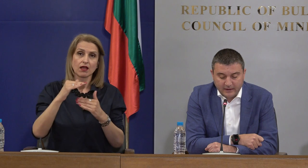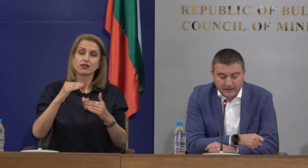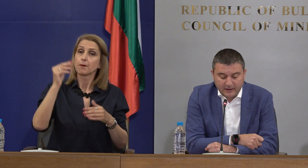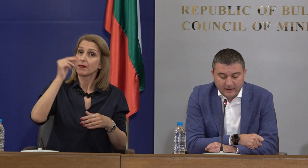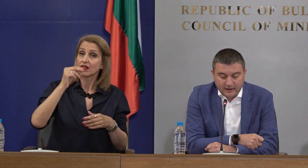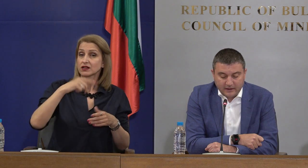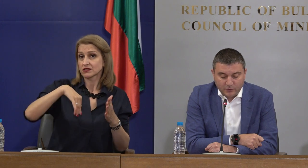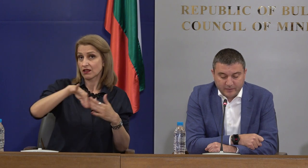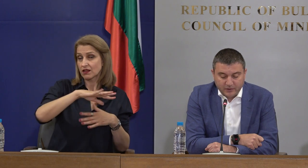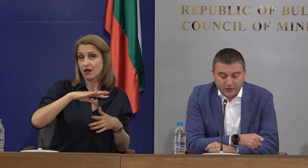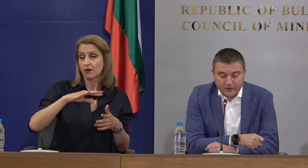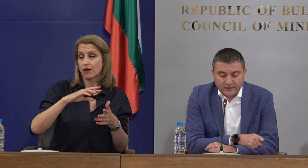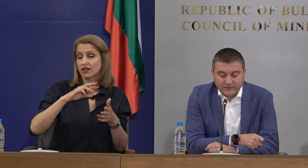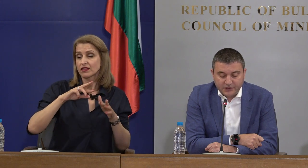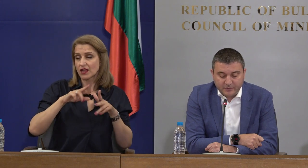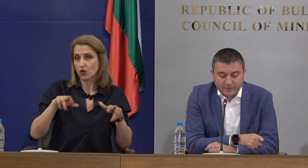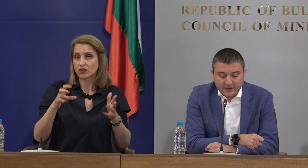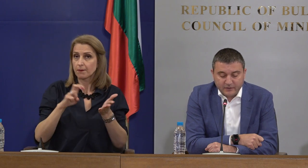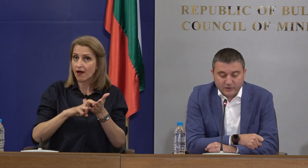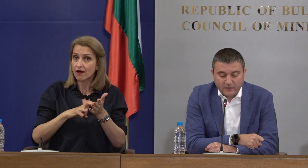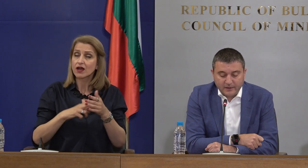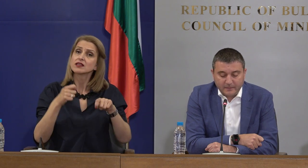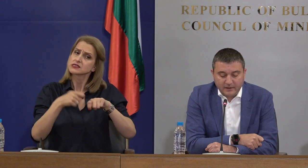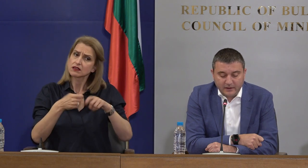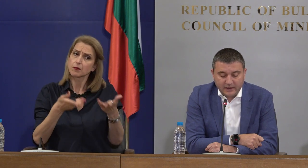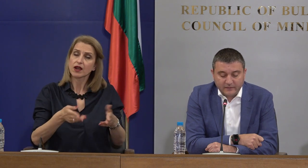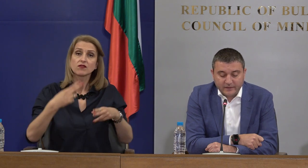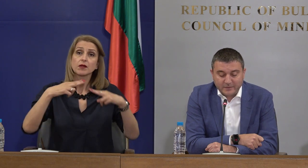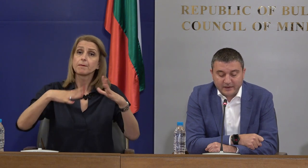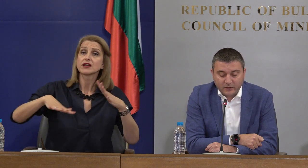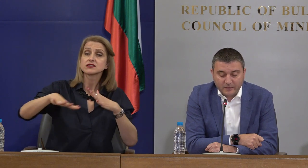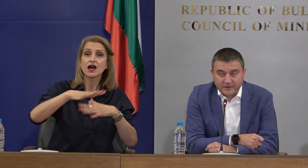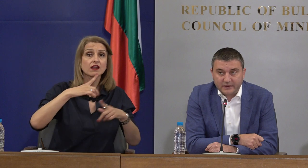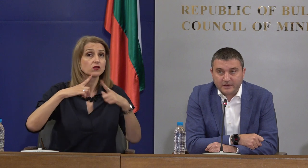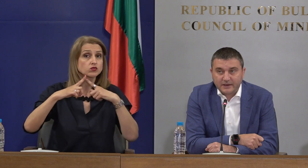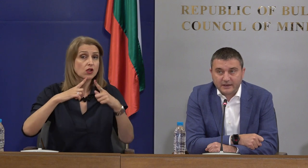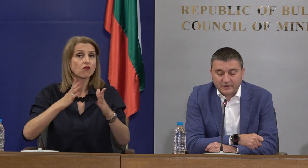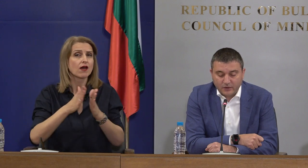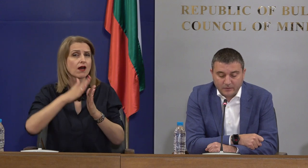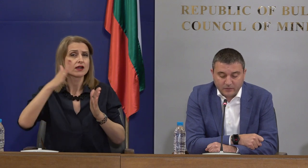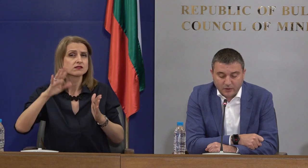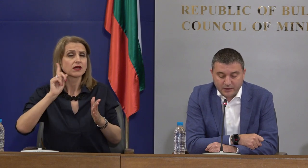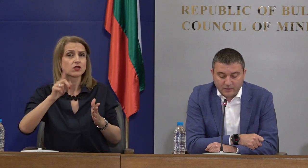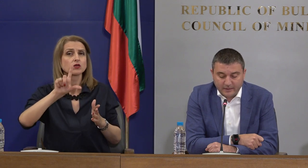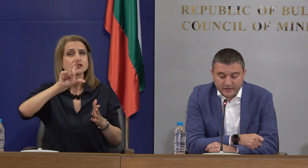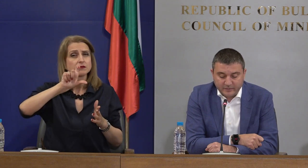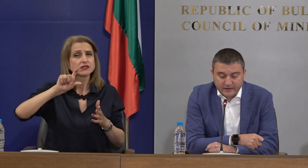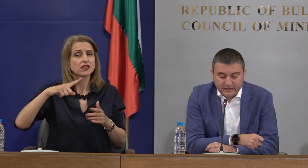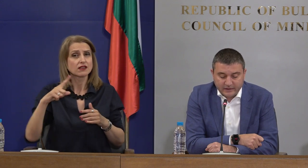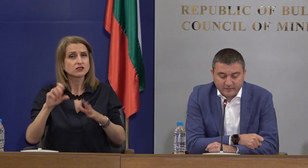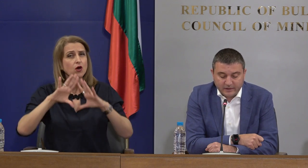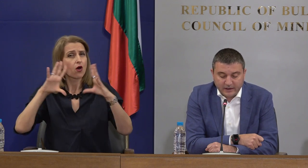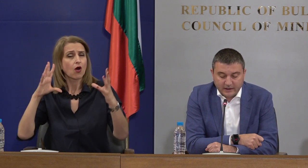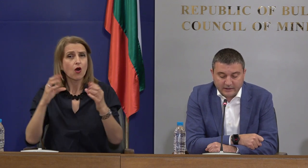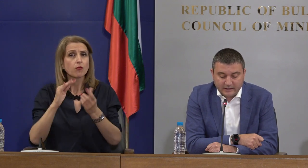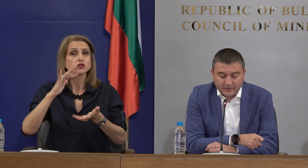банка, като препоръча то да се извърши при пазарни условия и да е в размер до 70 на 100 от общия обем на